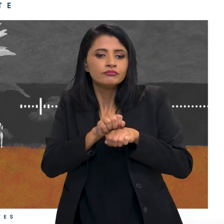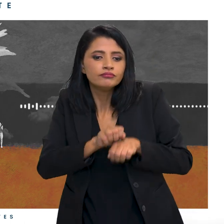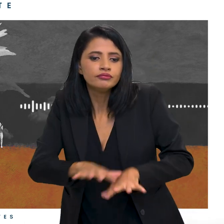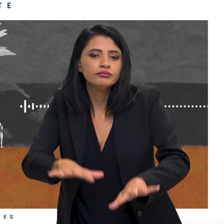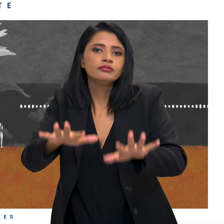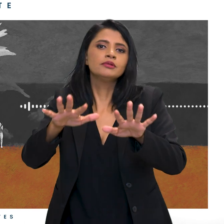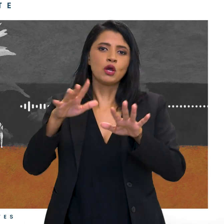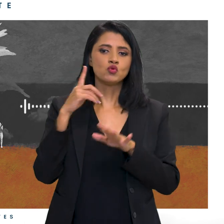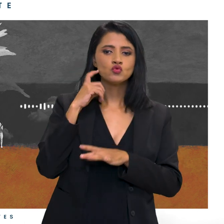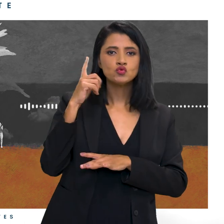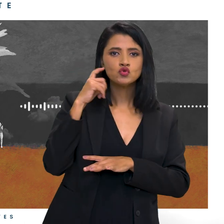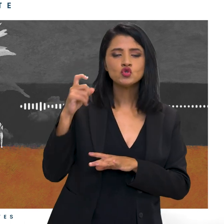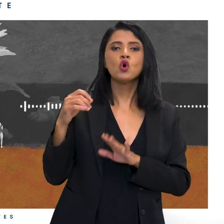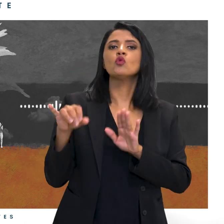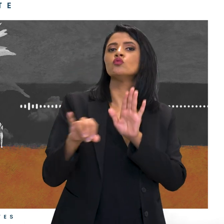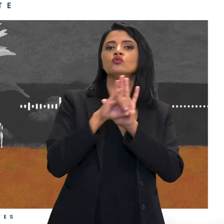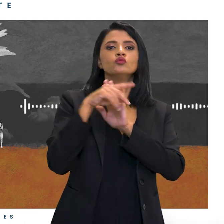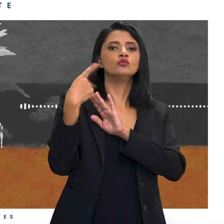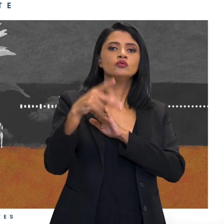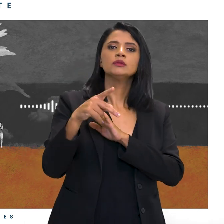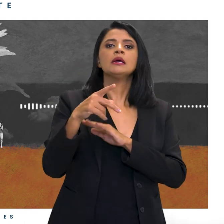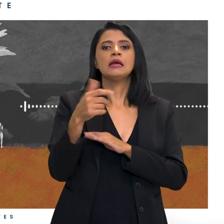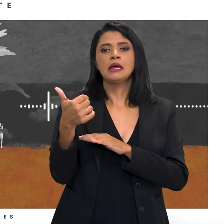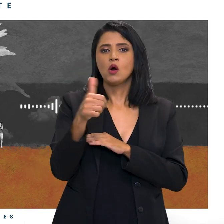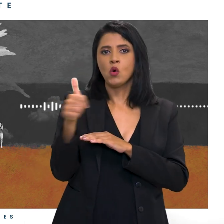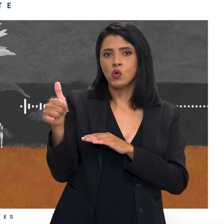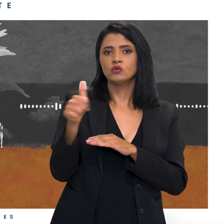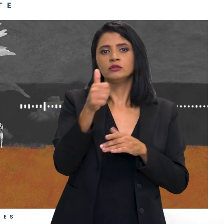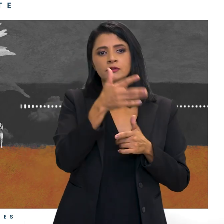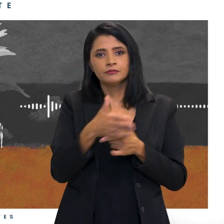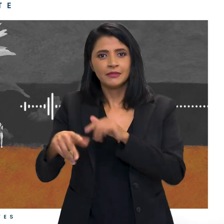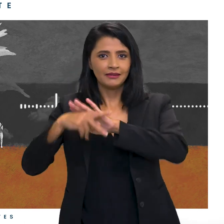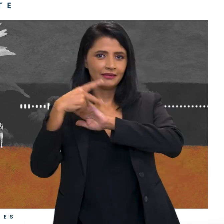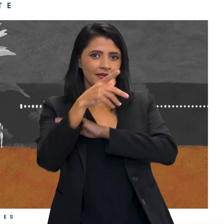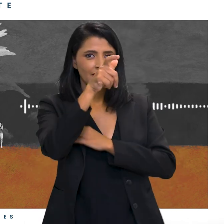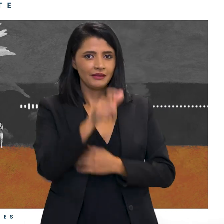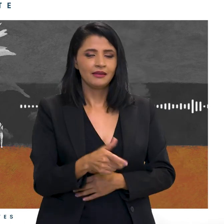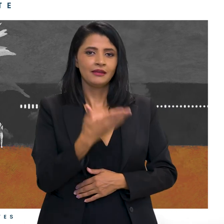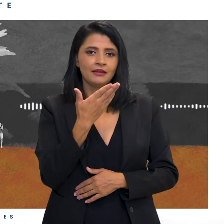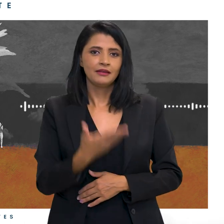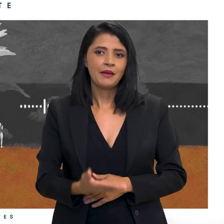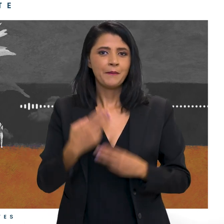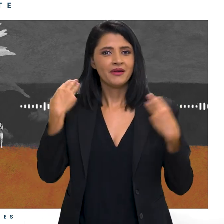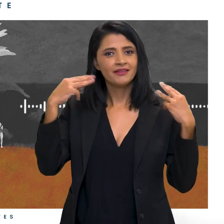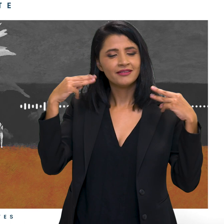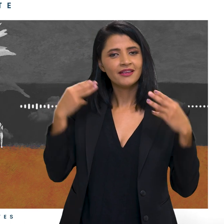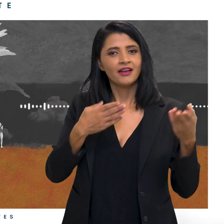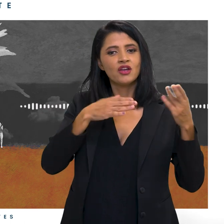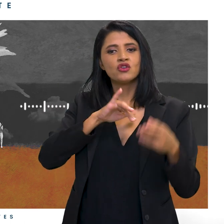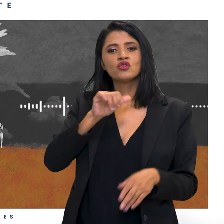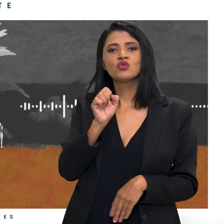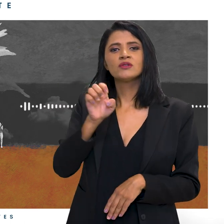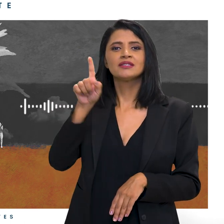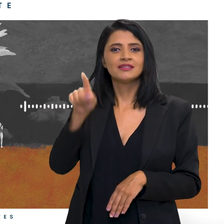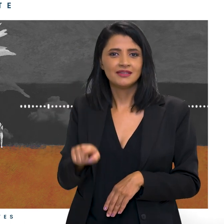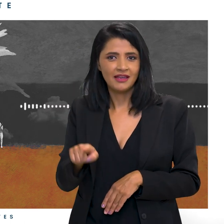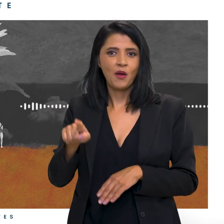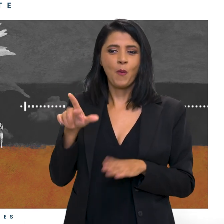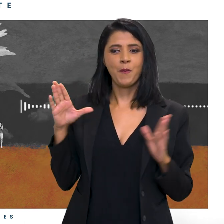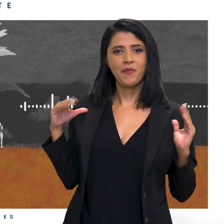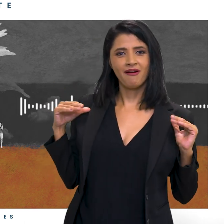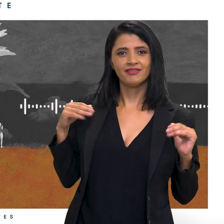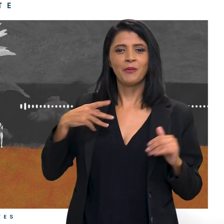e distribuição. A sonoplastia e identidade sonora ao longo desses 11 episódios foram dele, o nosso pássaro da mixagem, José Maria